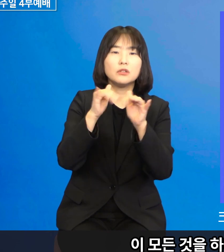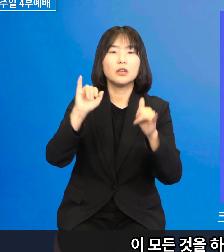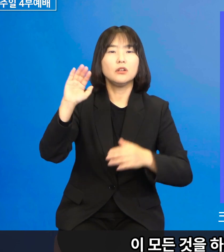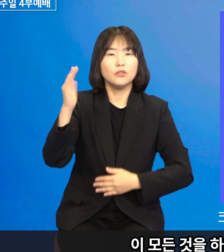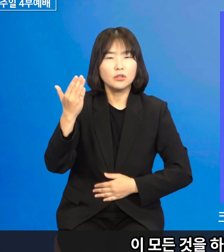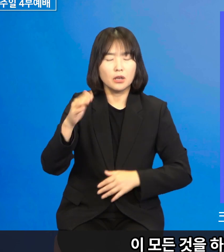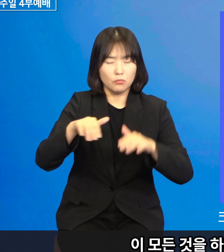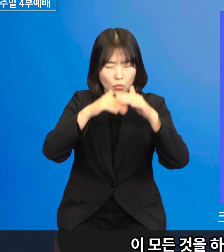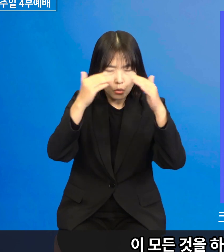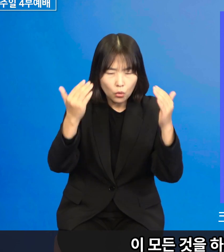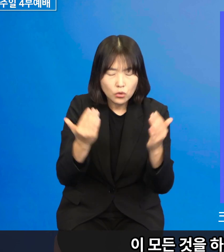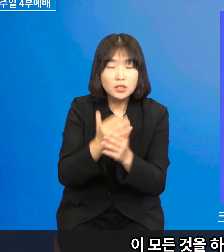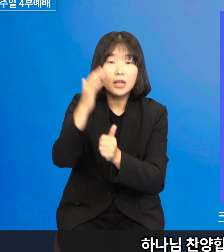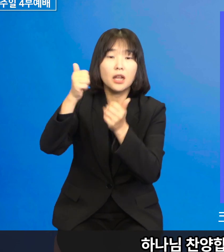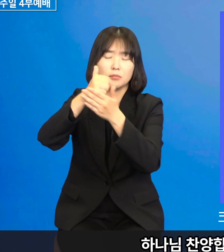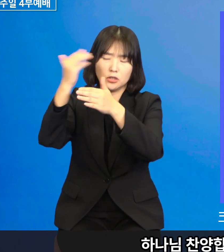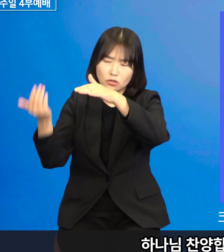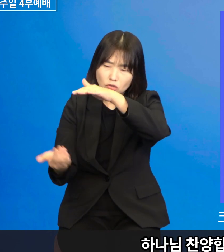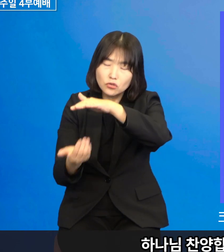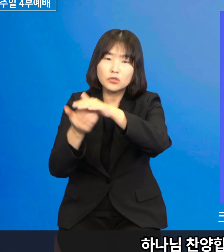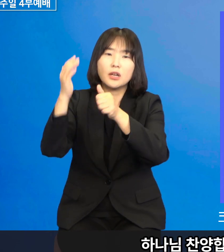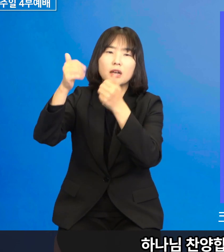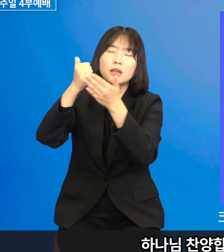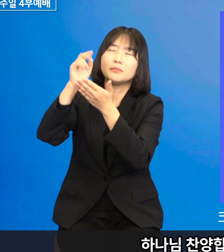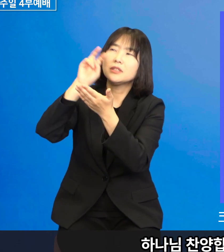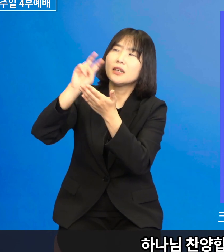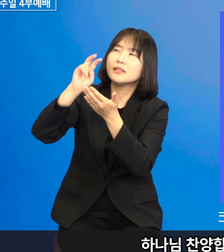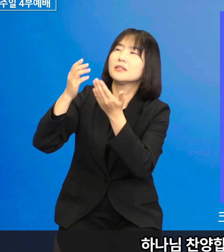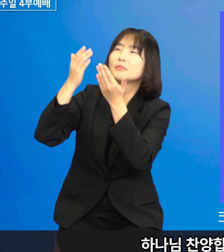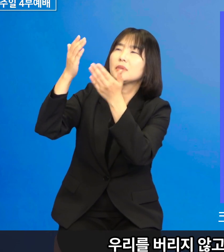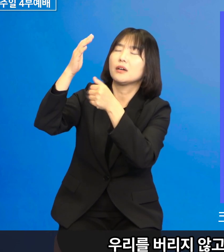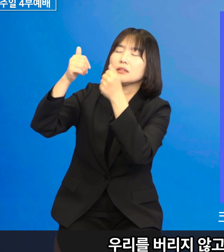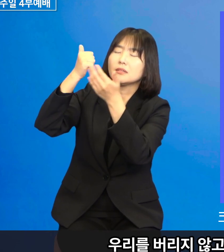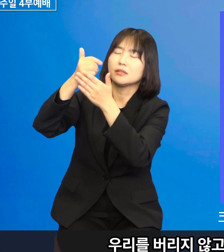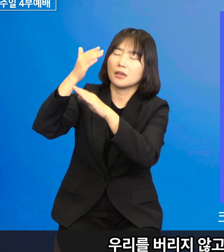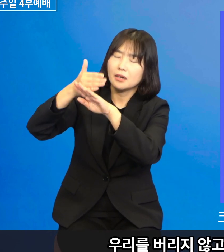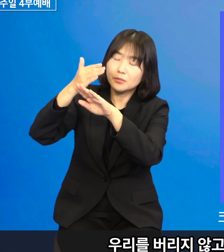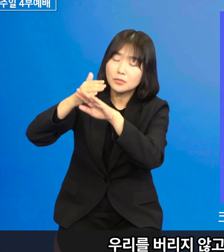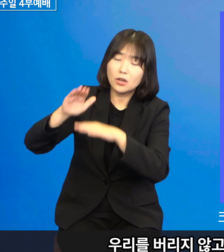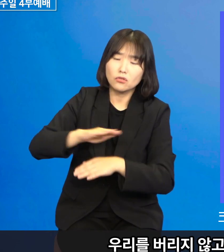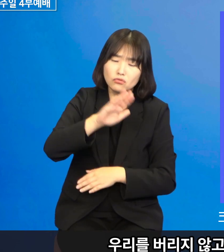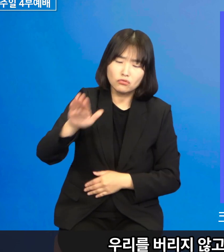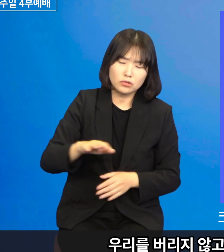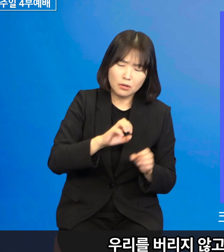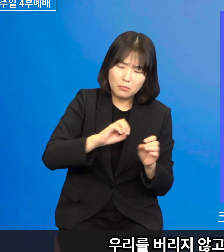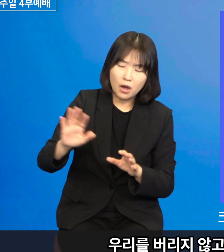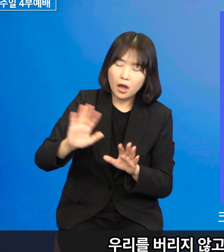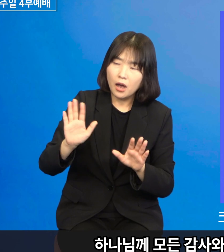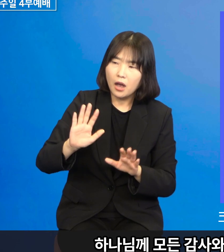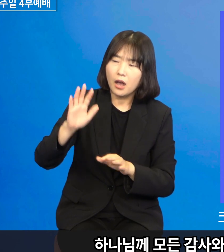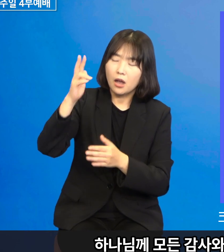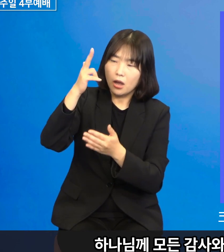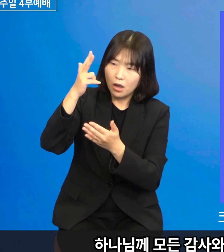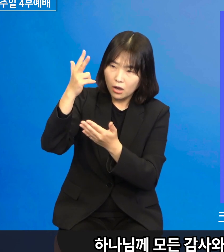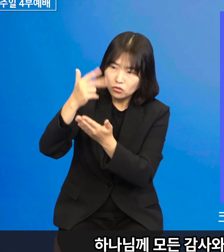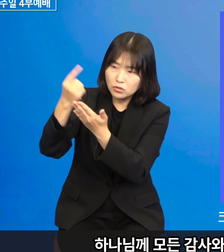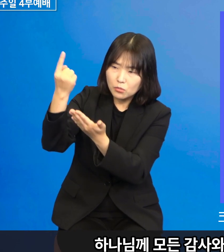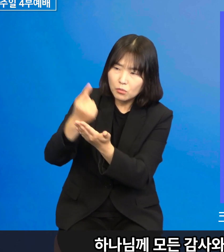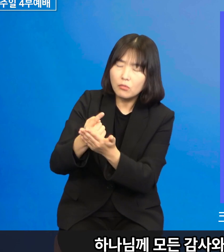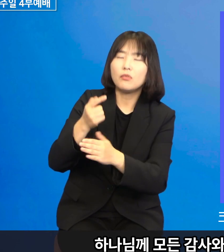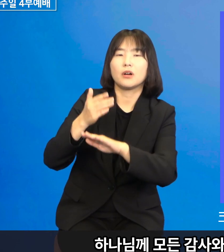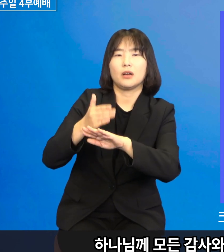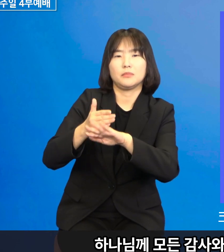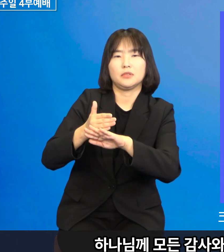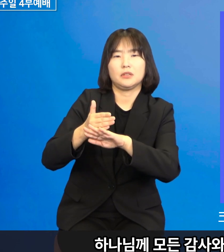모든 것을 하나님이 이루셨구나. 하나님 찬양합니다. 감사합니다. 우리를 버리지 않고 오신 주님 감사합니다. 하나님께 모든